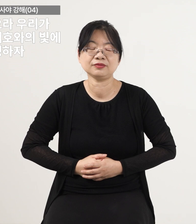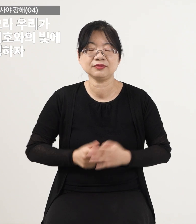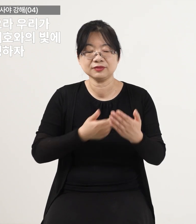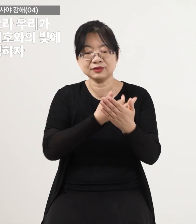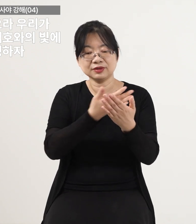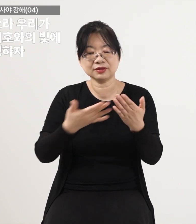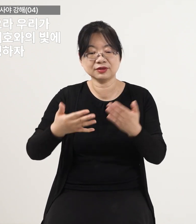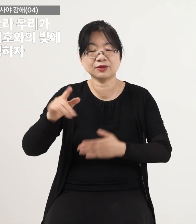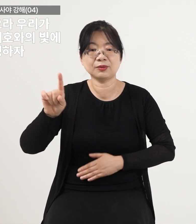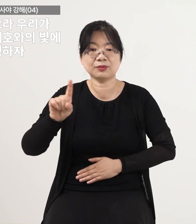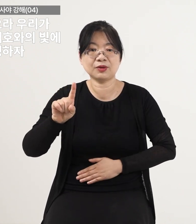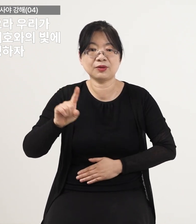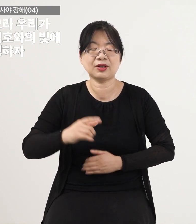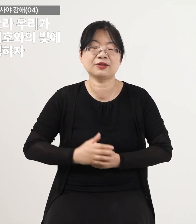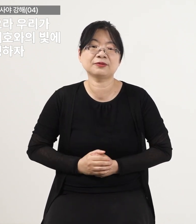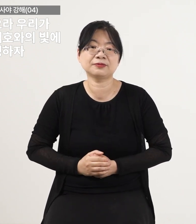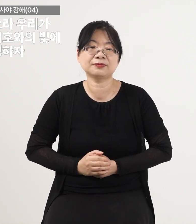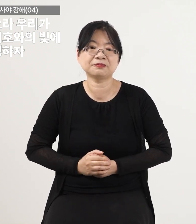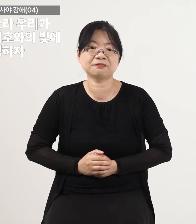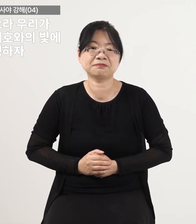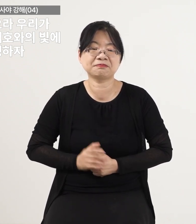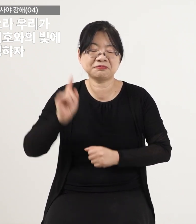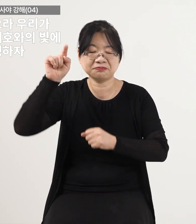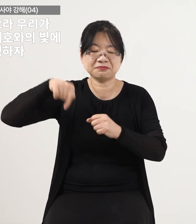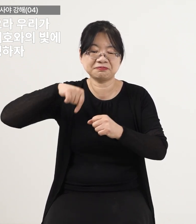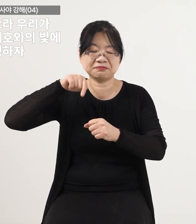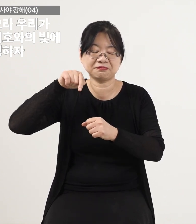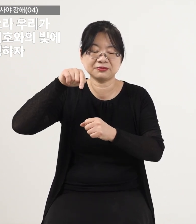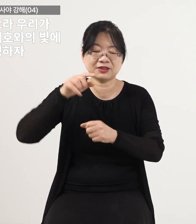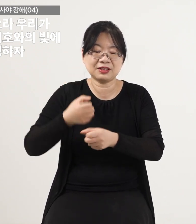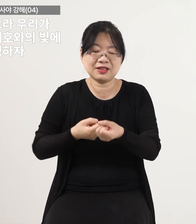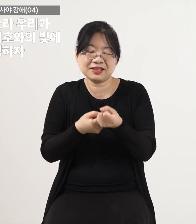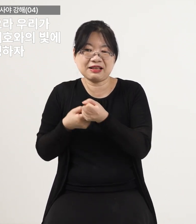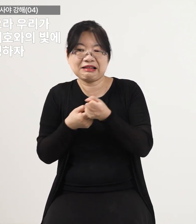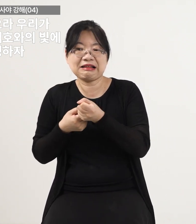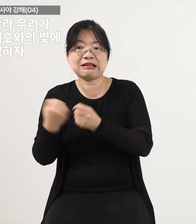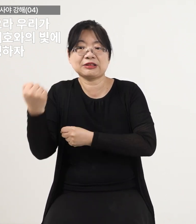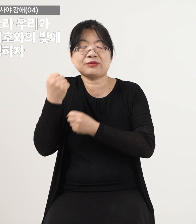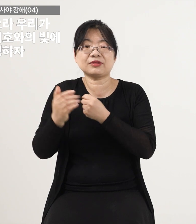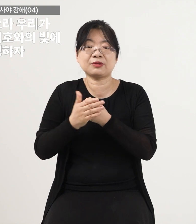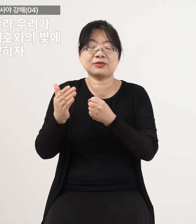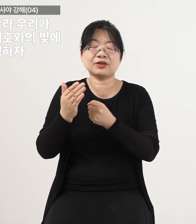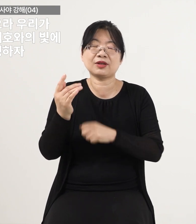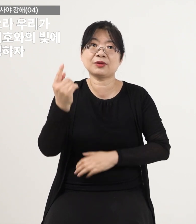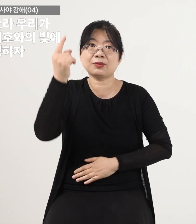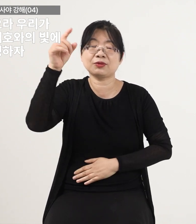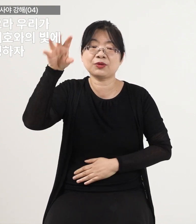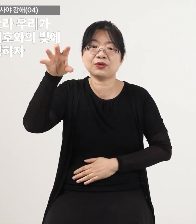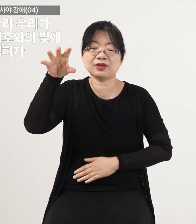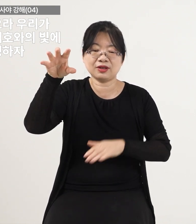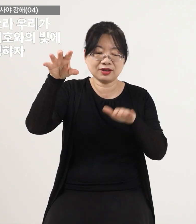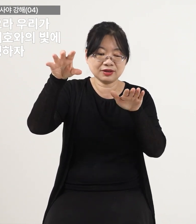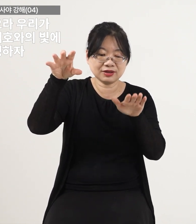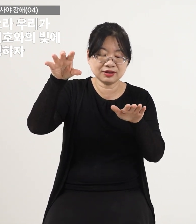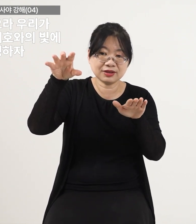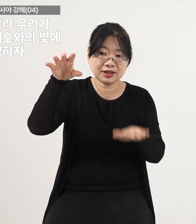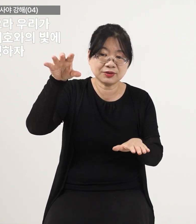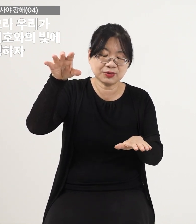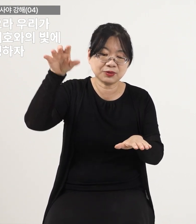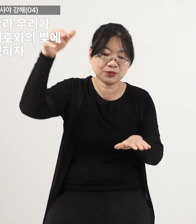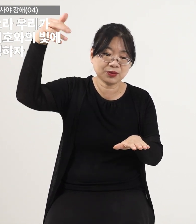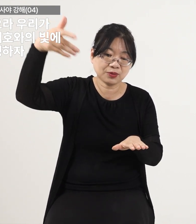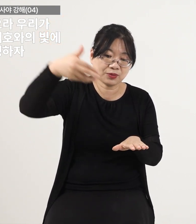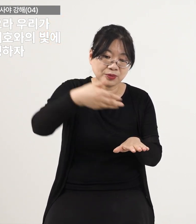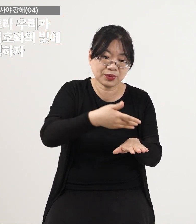흐르는 것은 중력의 법칙을 따라서 높은 데서 낮은 곳으로 흐릅니까? 낮은